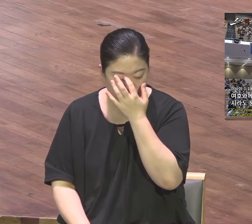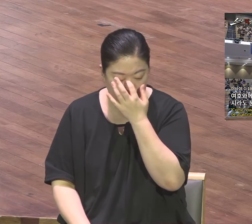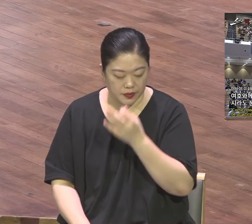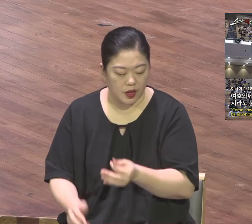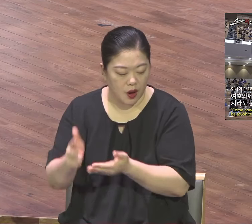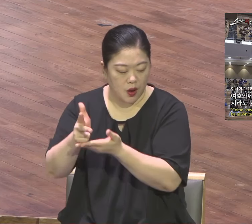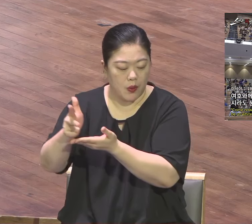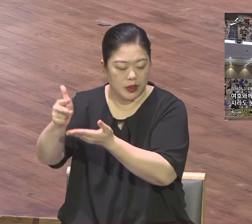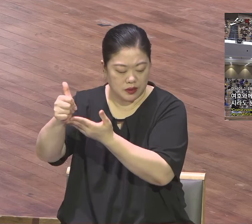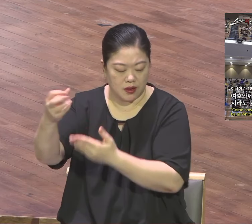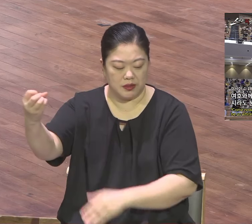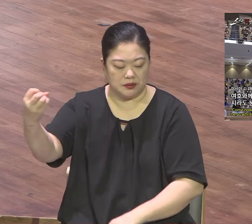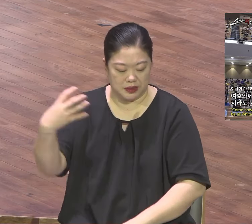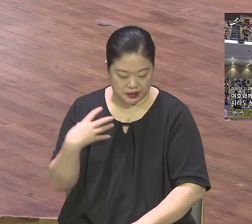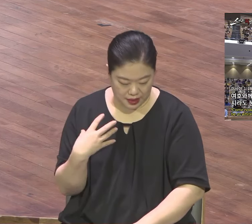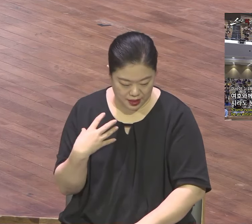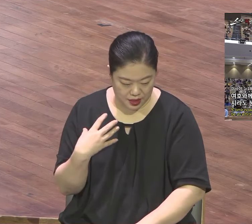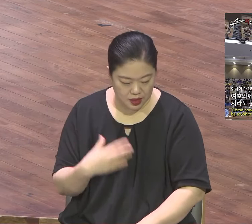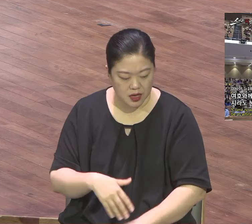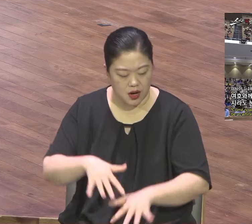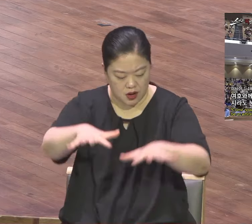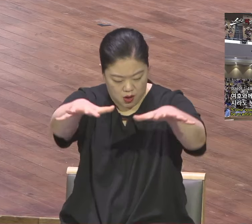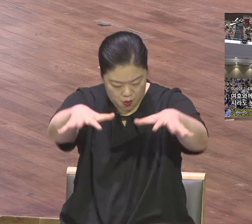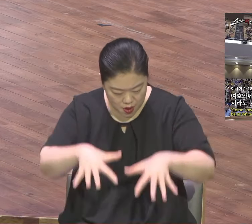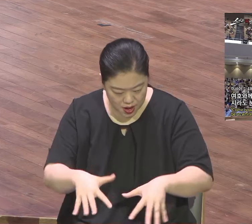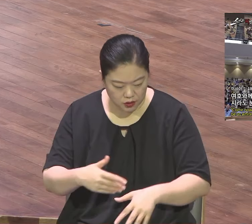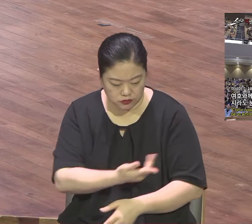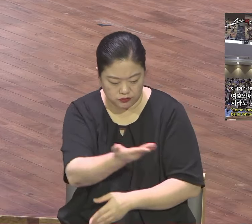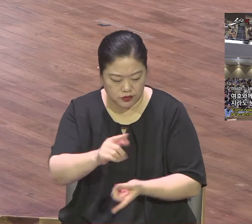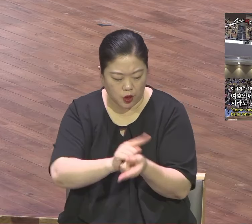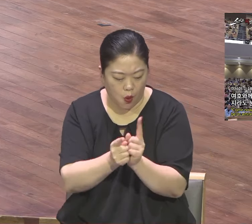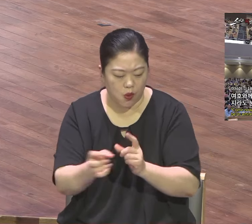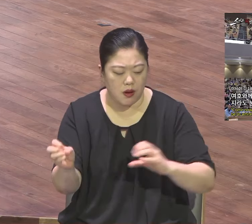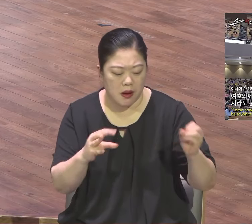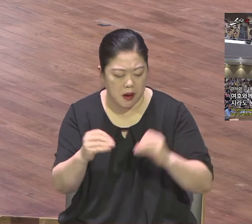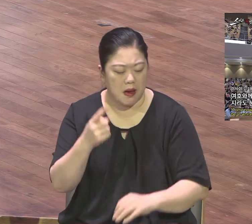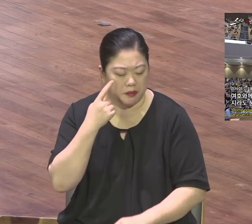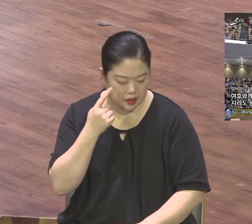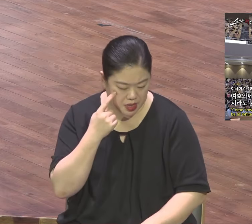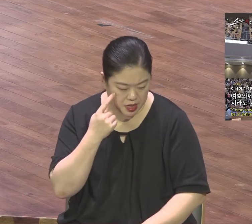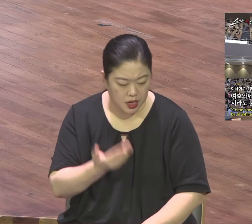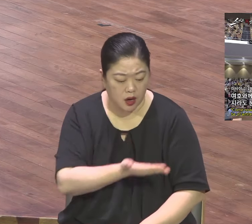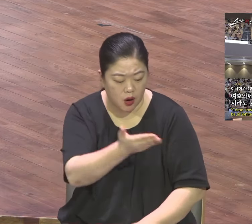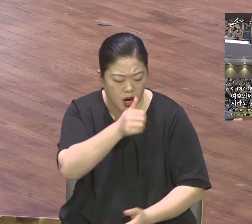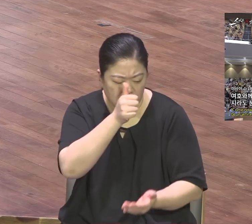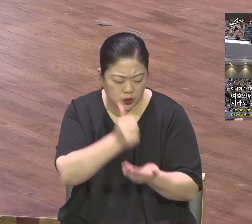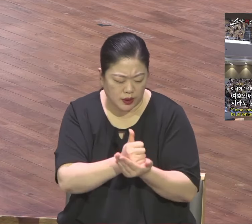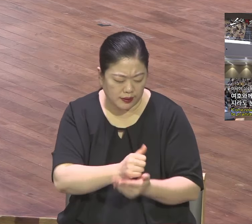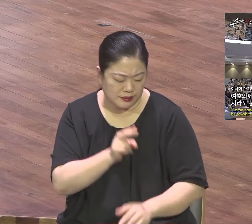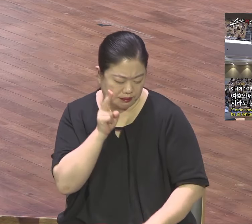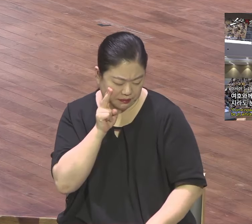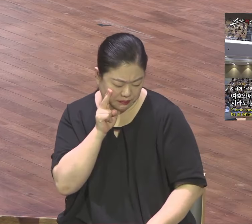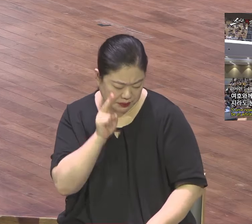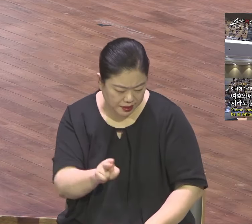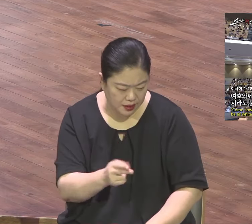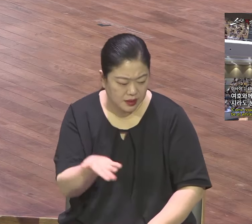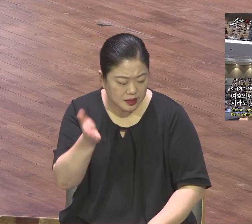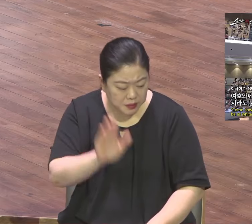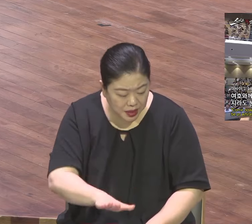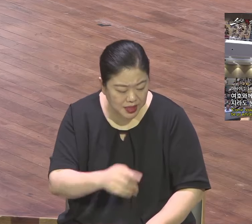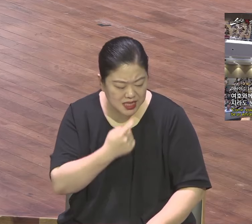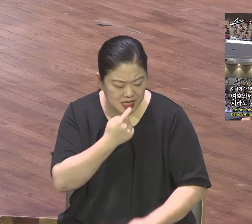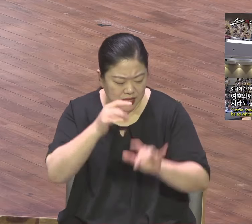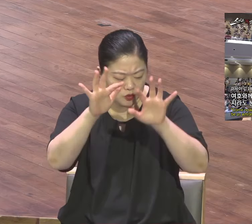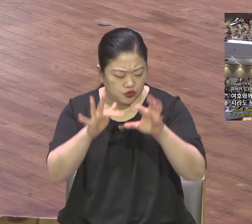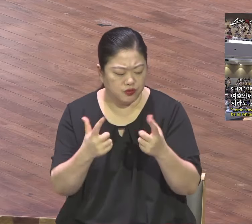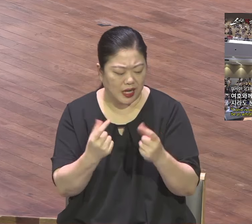시작. 여호와께서 말씀하시되 오라 우리가 서로 변론하자. 너의 죄가 주홍 같을지라도